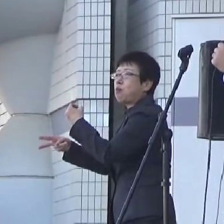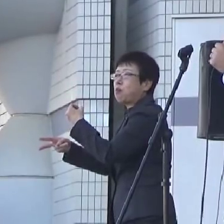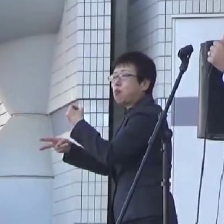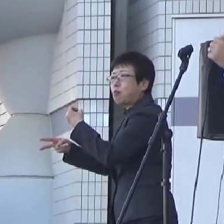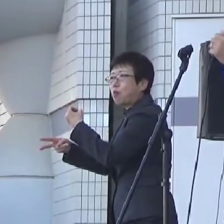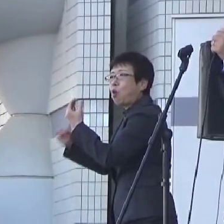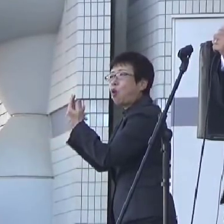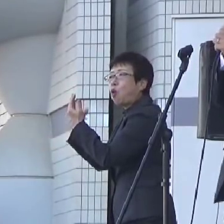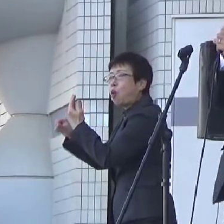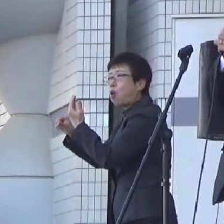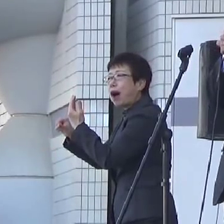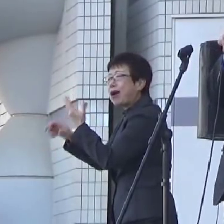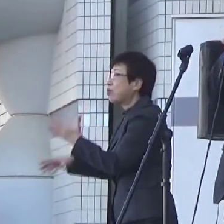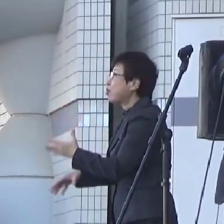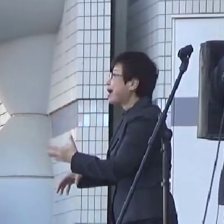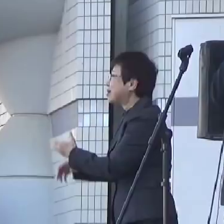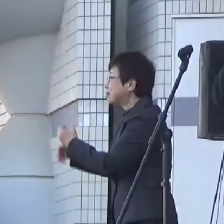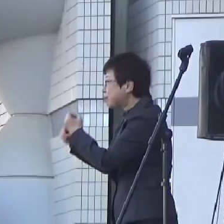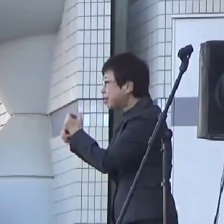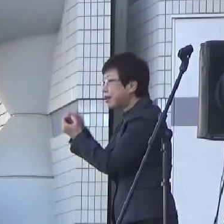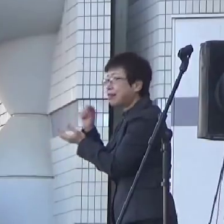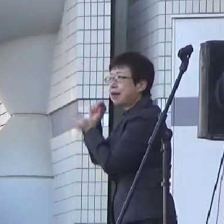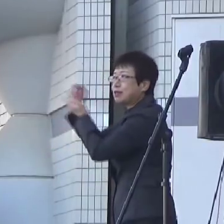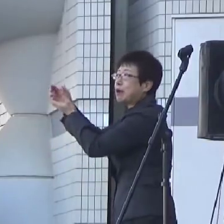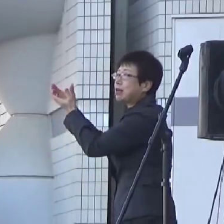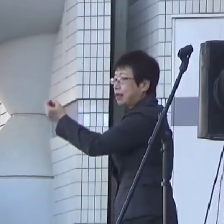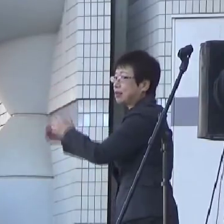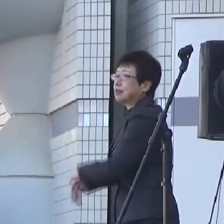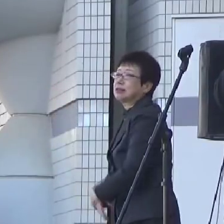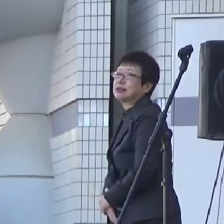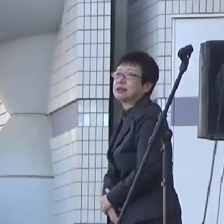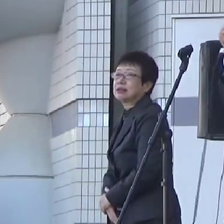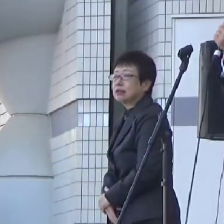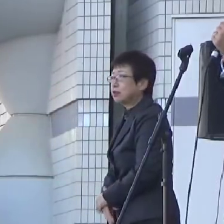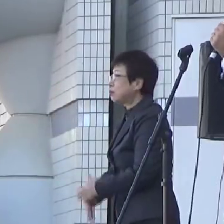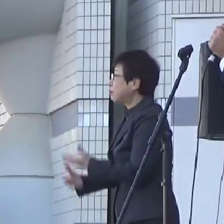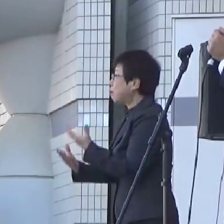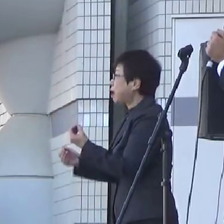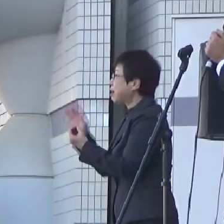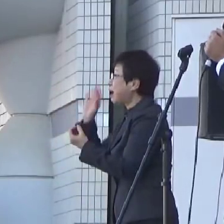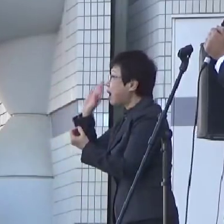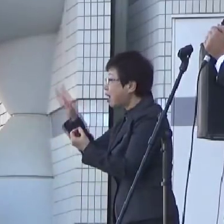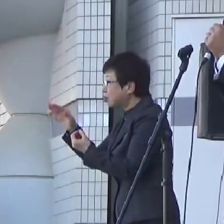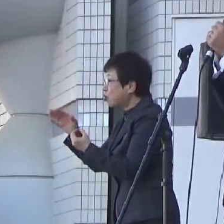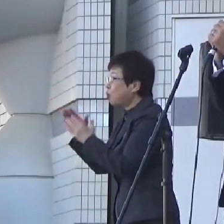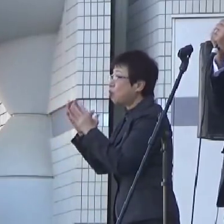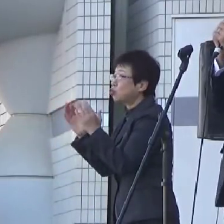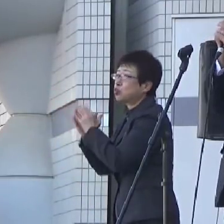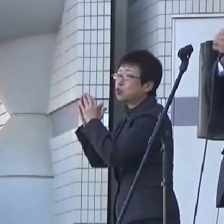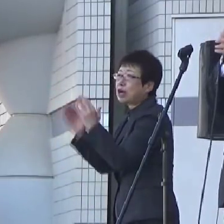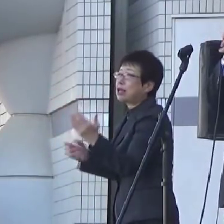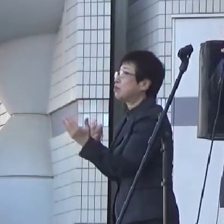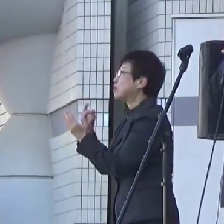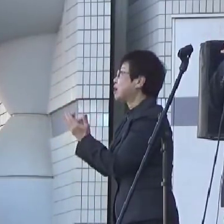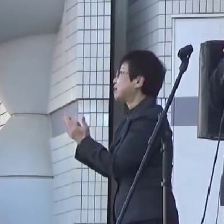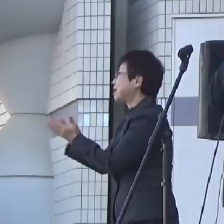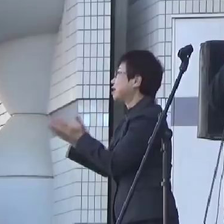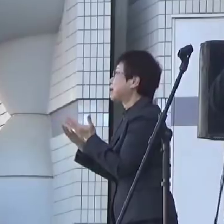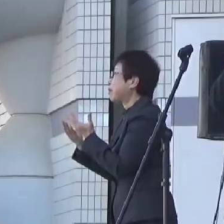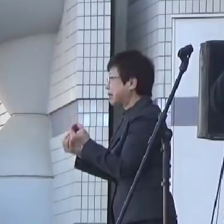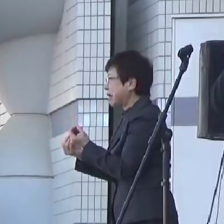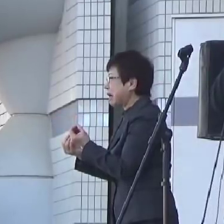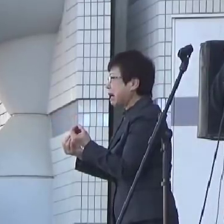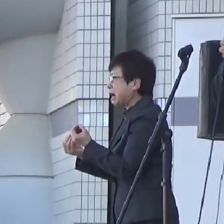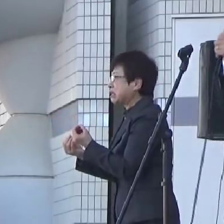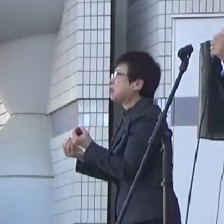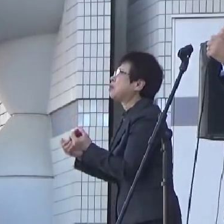法案というのを取りまとめまして提出をいたしました。その後この集会にも参加させていただいて、その時は実は大雪